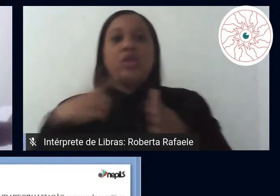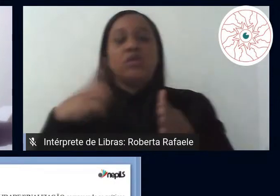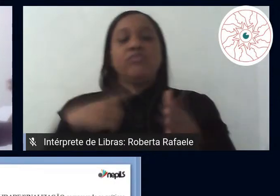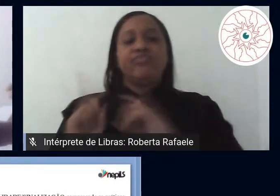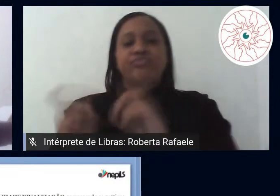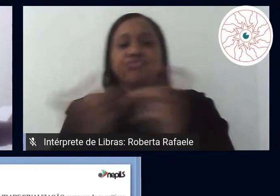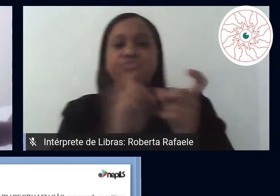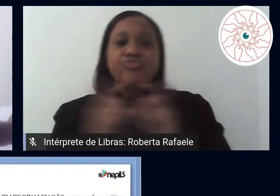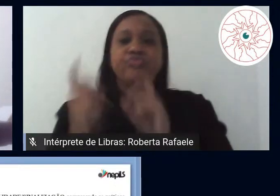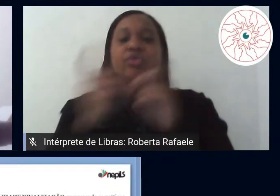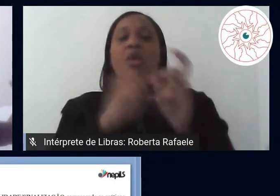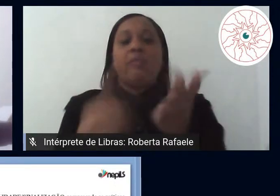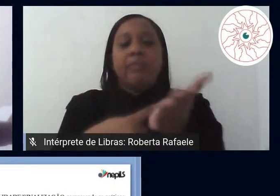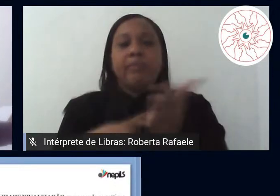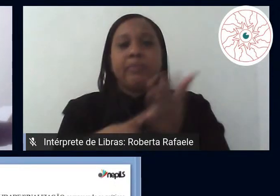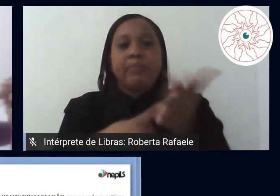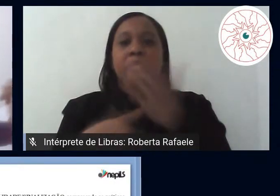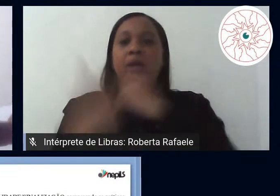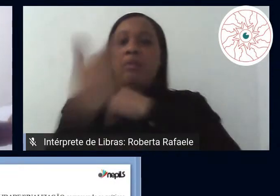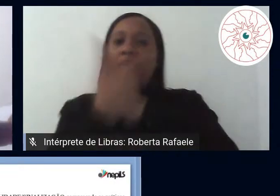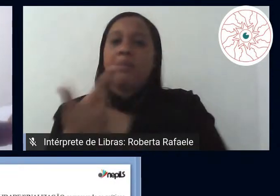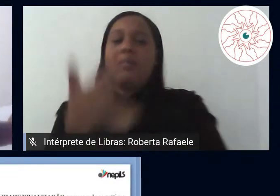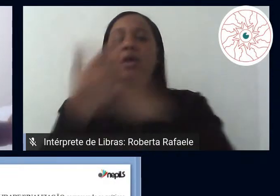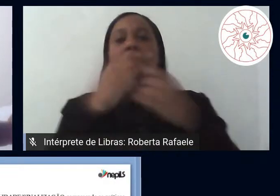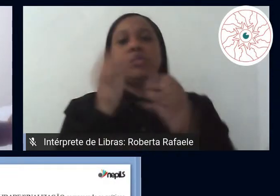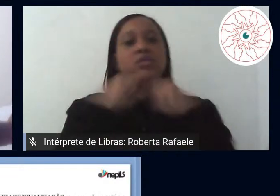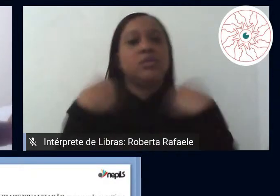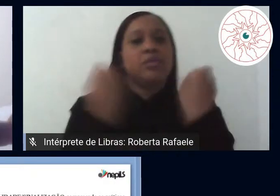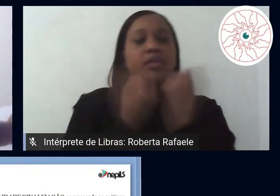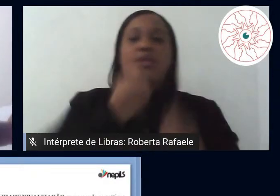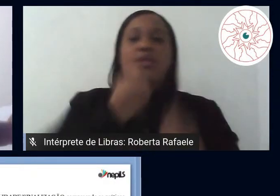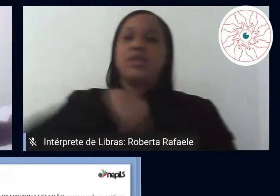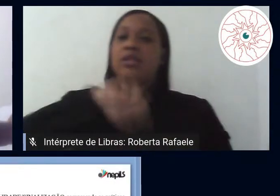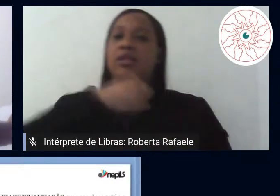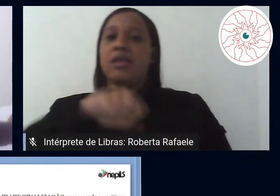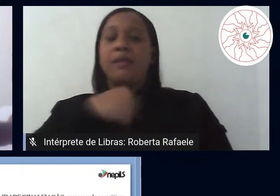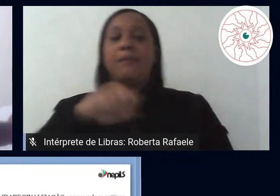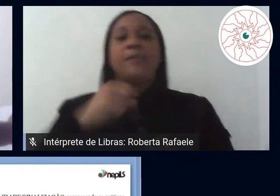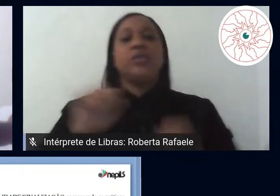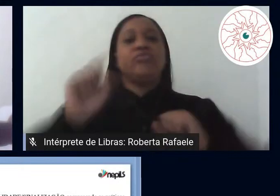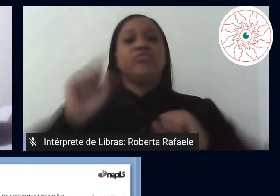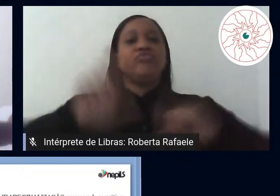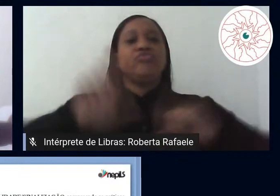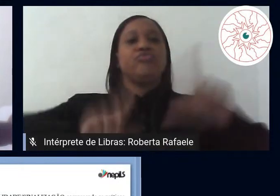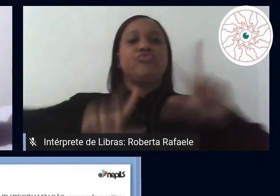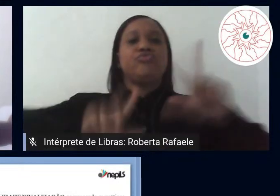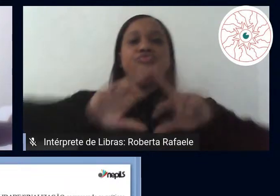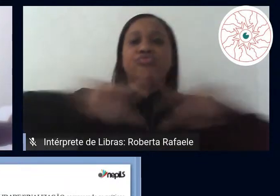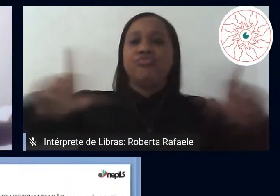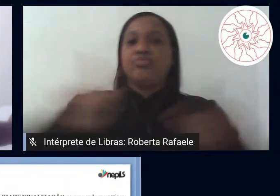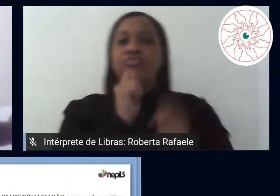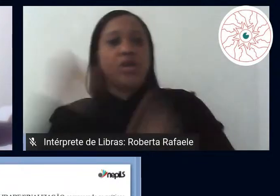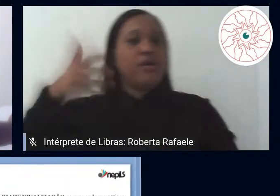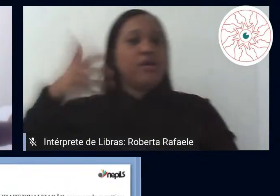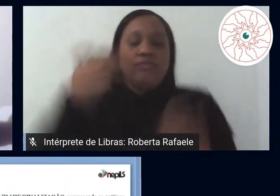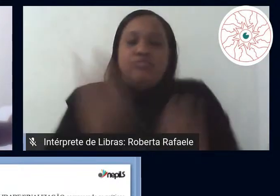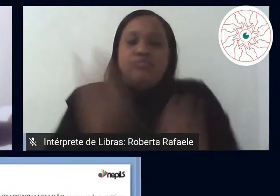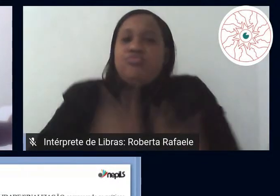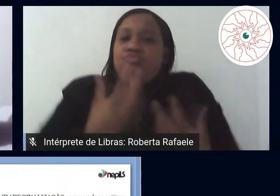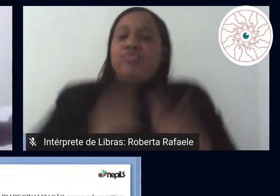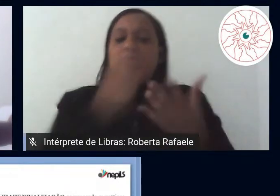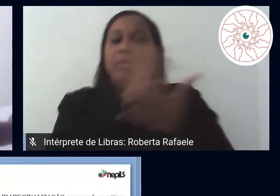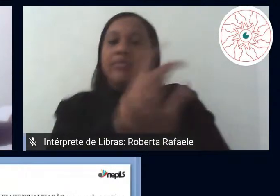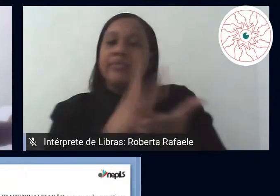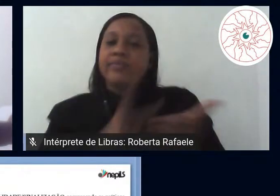recados gravados, seminário, debate, apresentação de programa de rádio, entrevista, declamação de poemas, contação